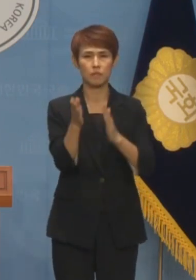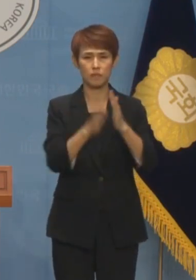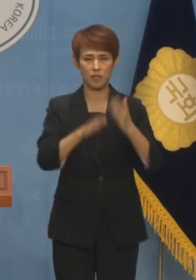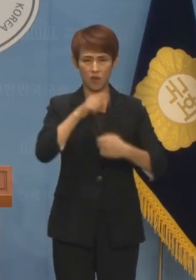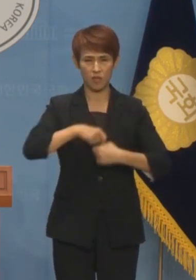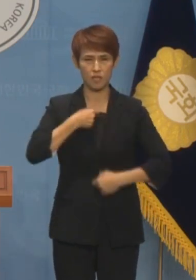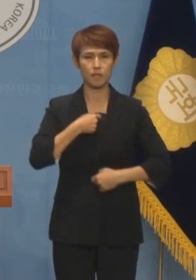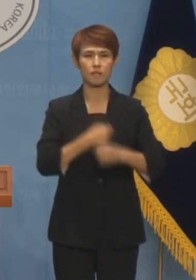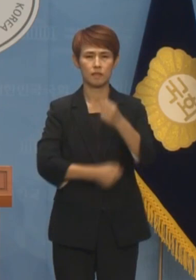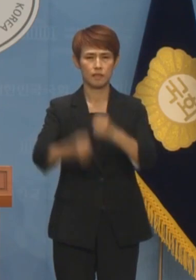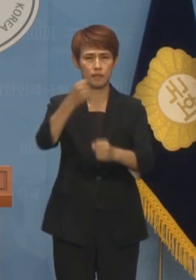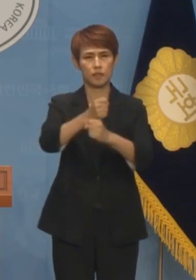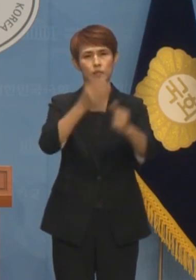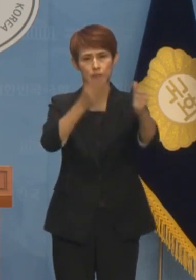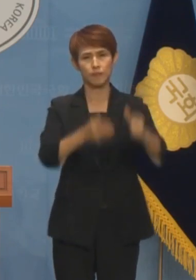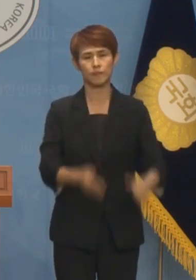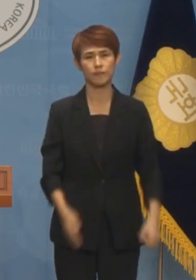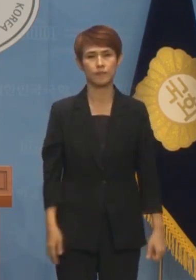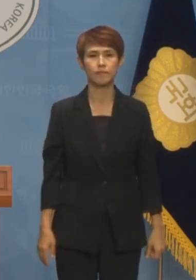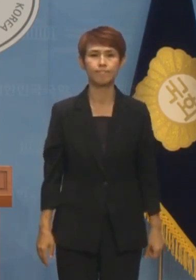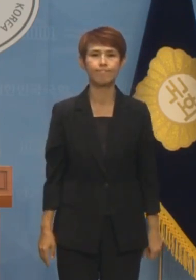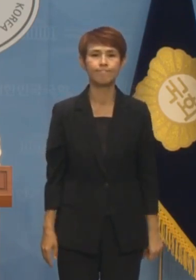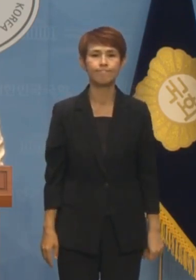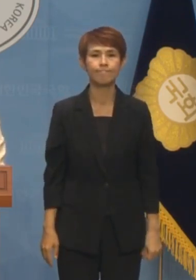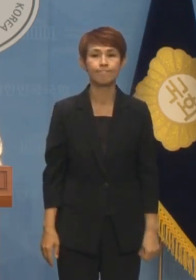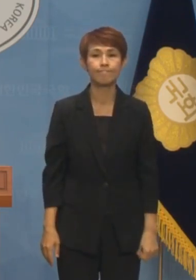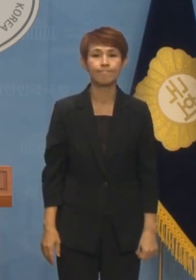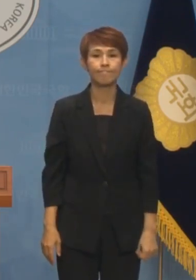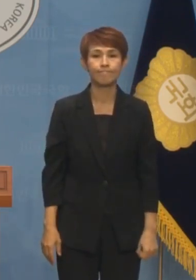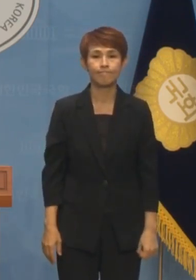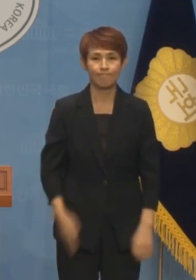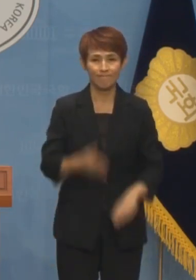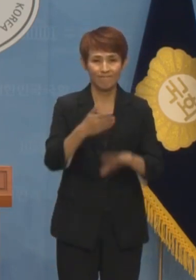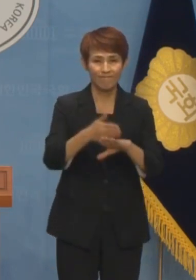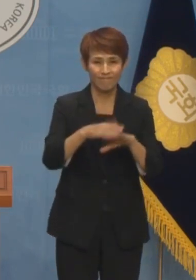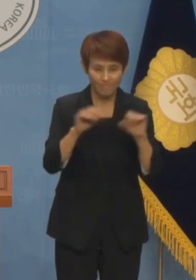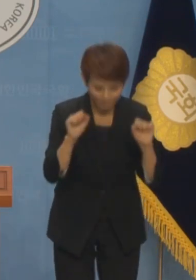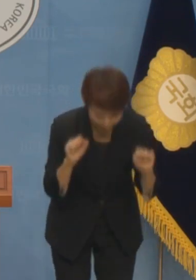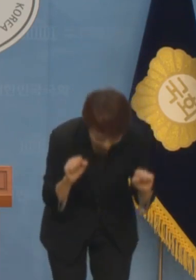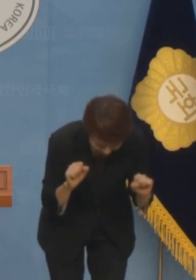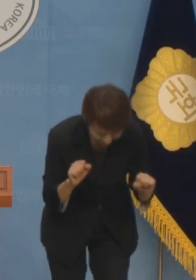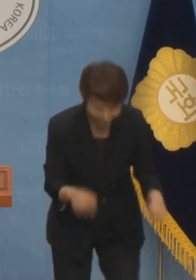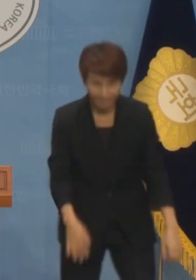다시 세우십시오. 감사합니다.